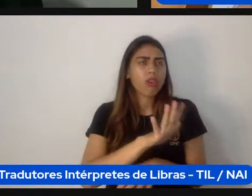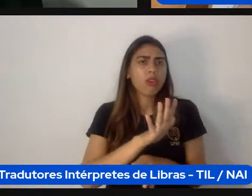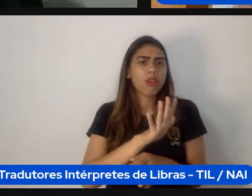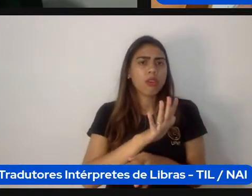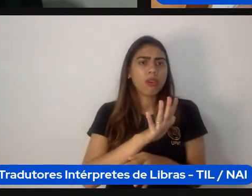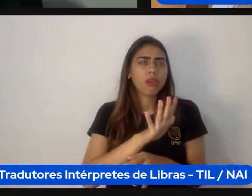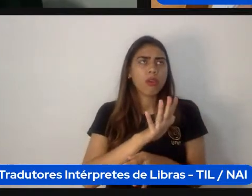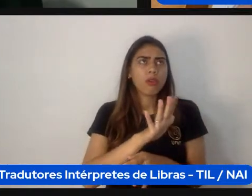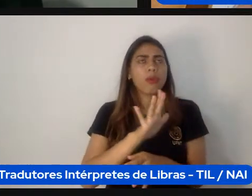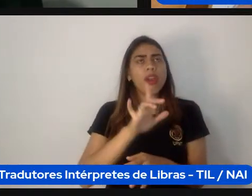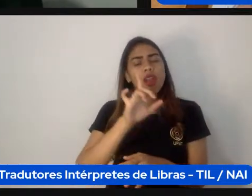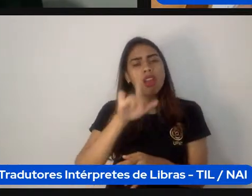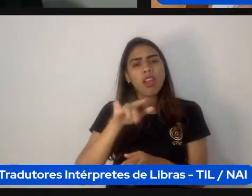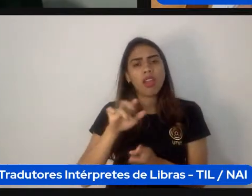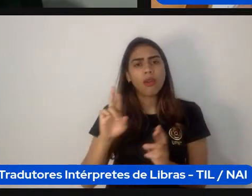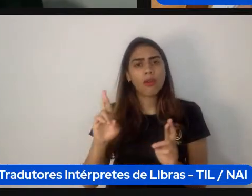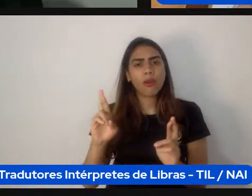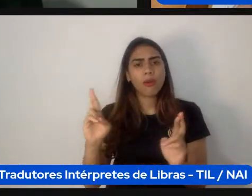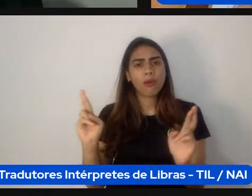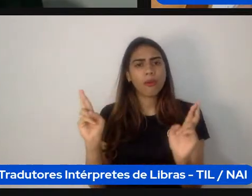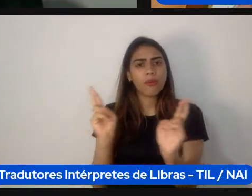interpessoais. Talvez isso...